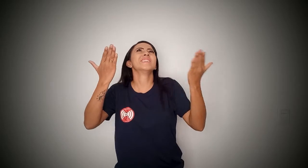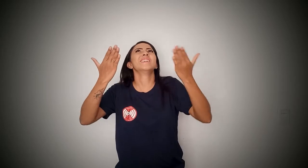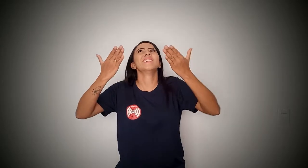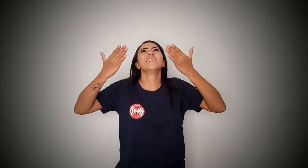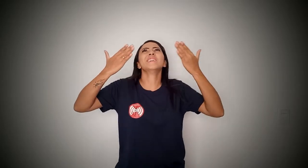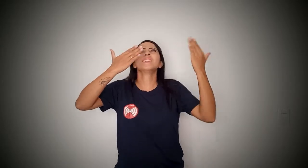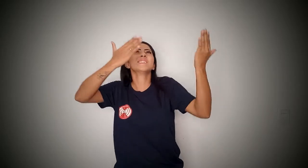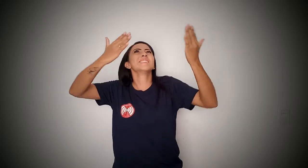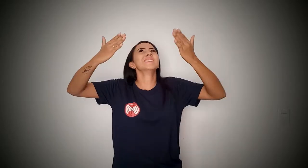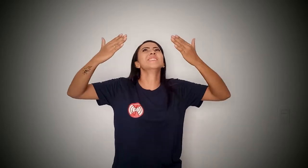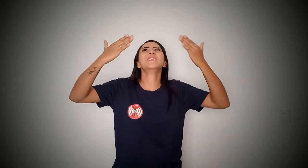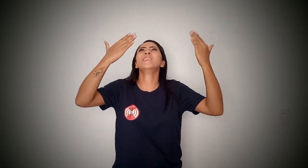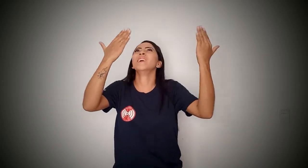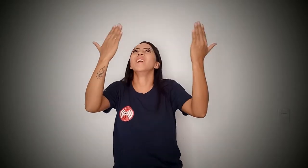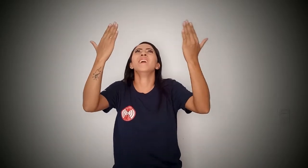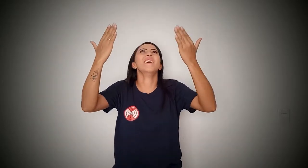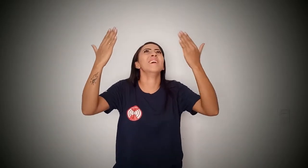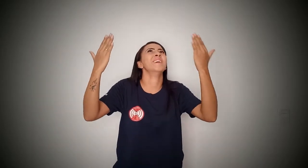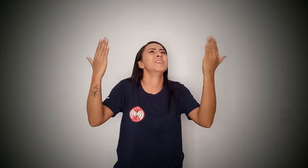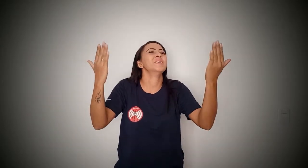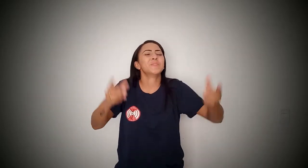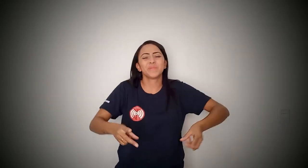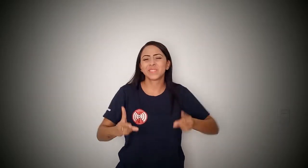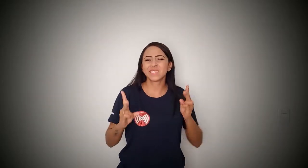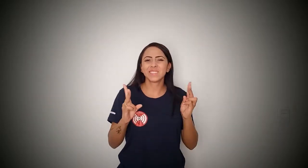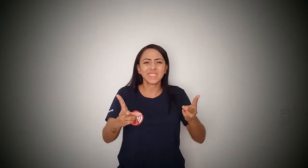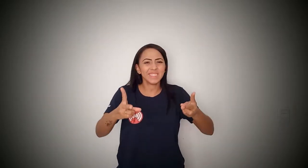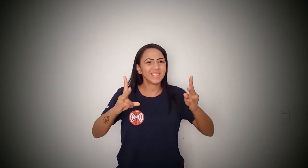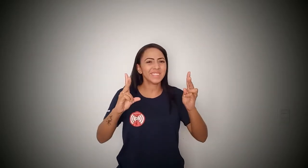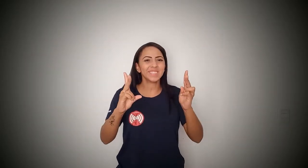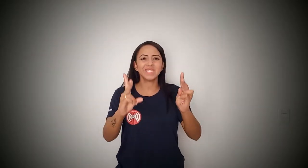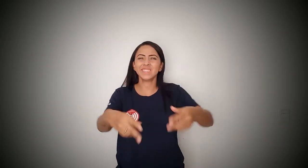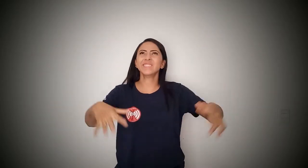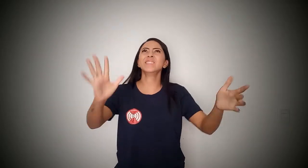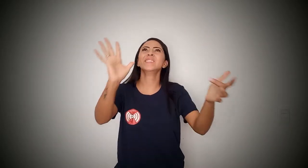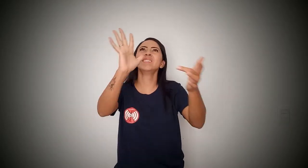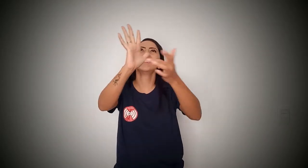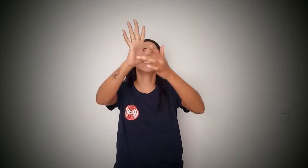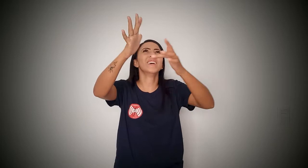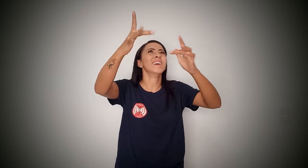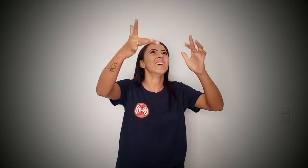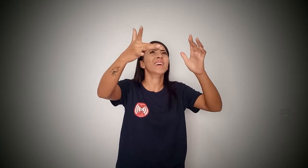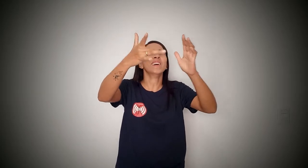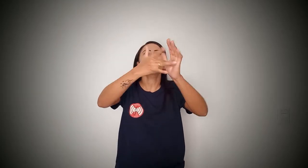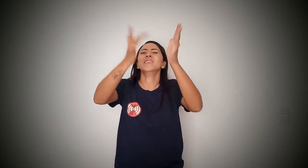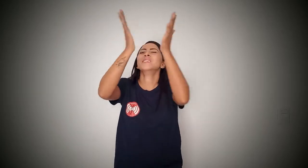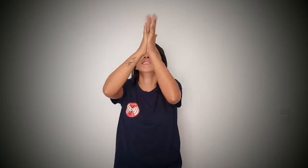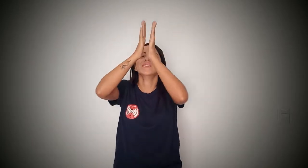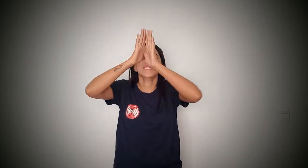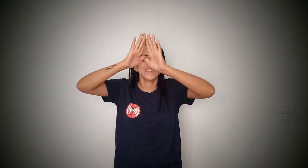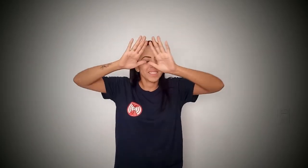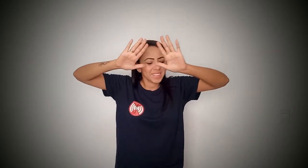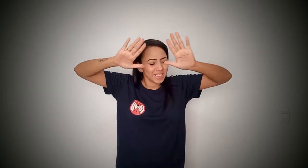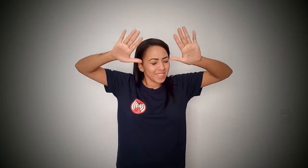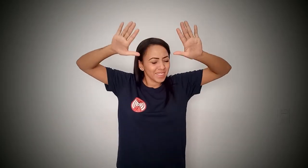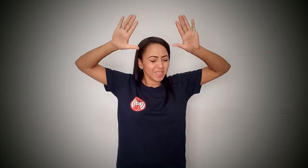exaltado é, pra sempre adorado